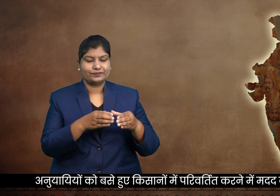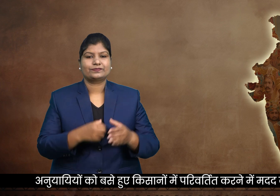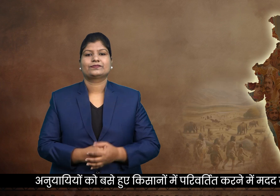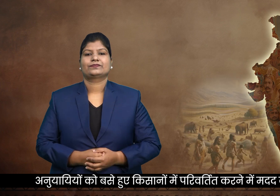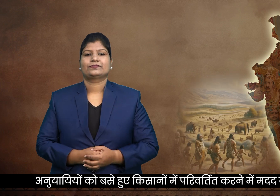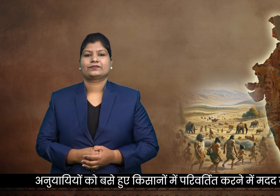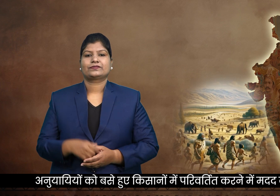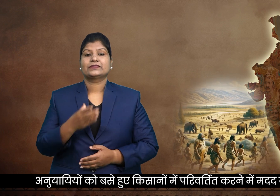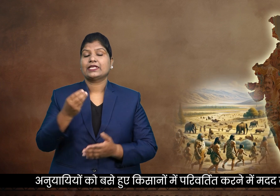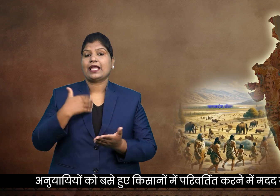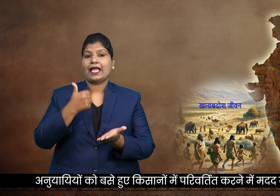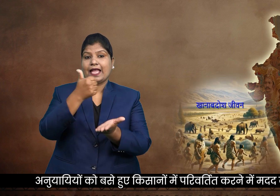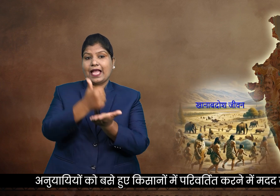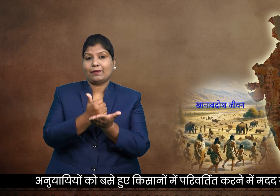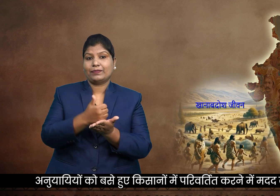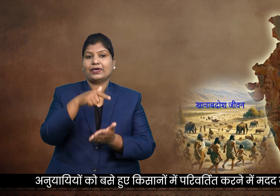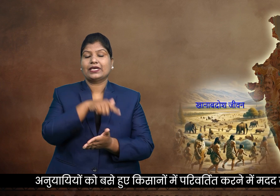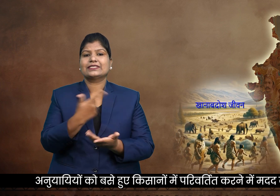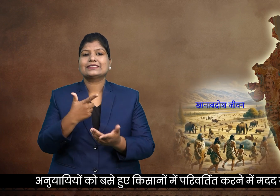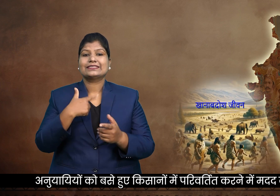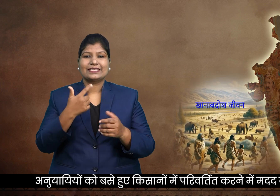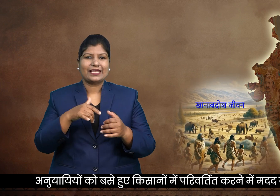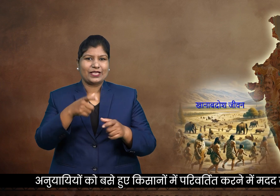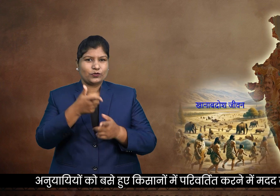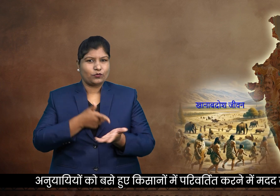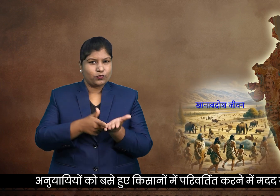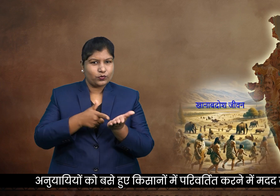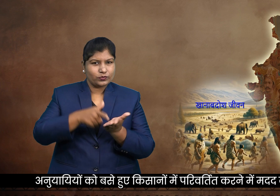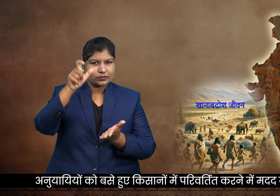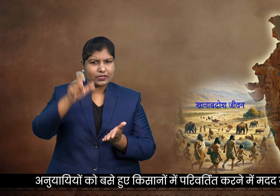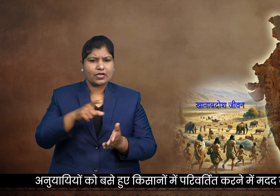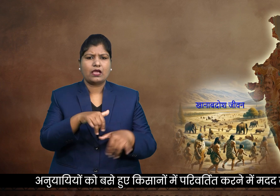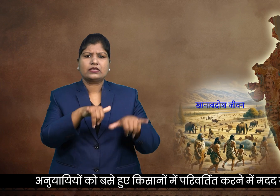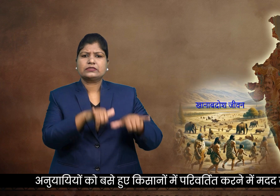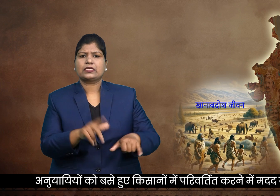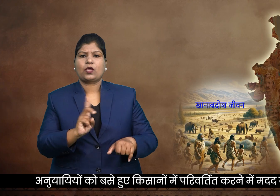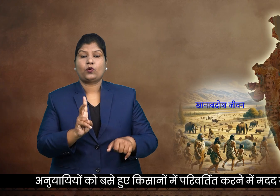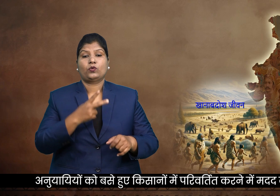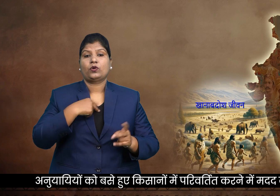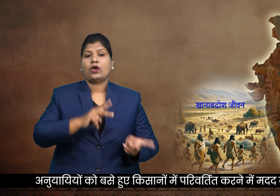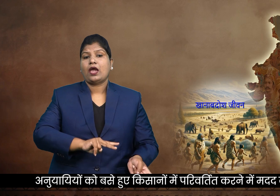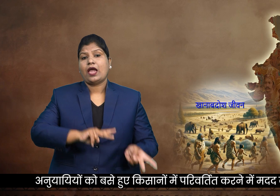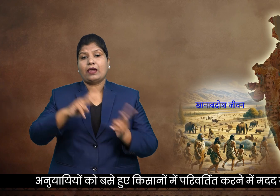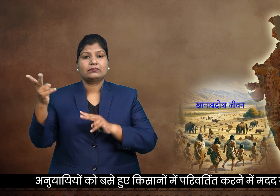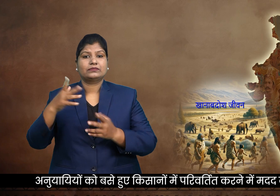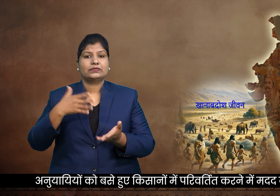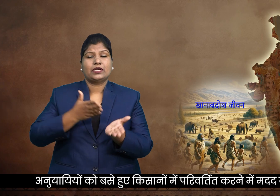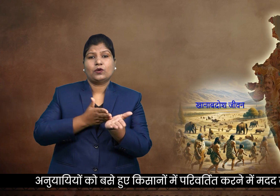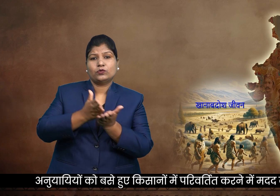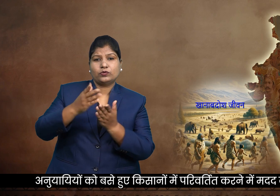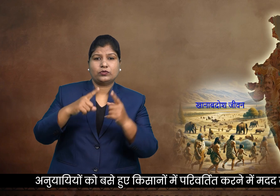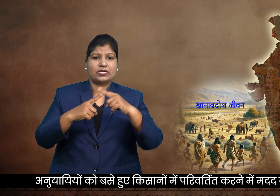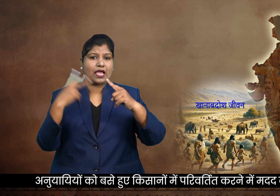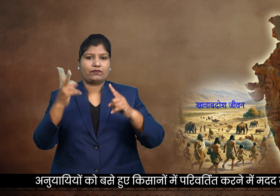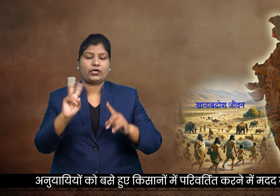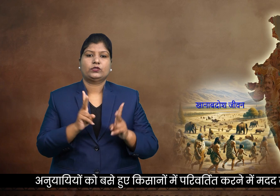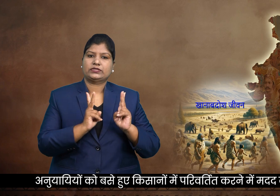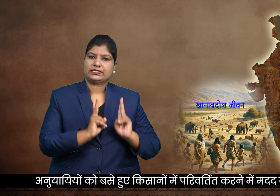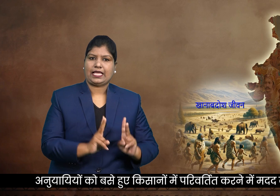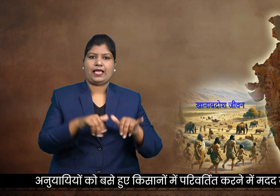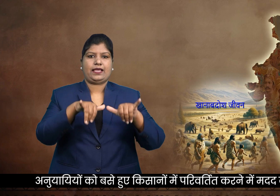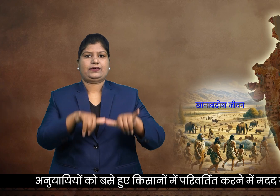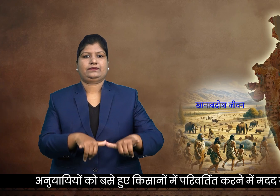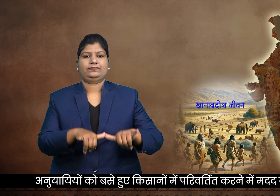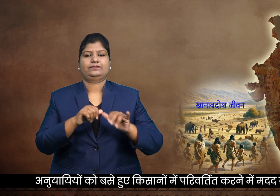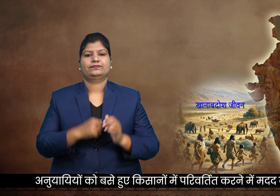कि खानाबदोश घूमते फिरते अनुयायियों को बसे हुए किसानों में परिवर्तित करने में मदद